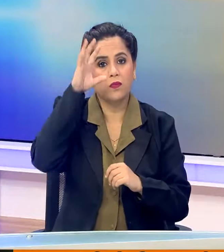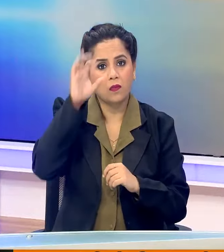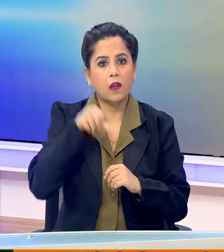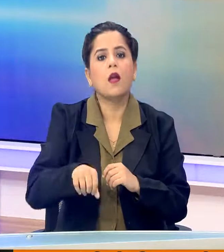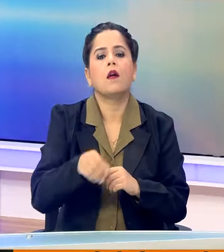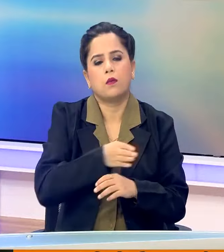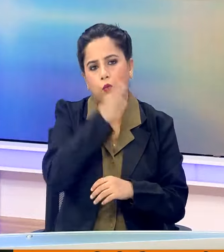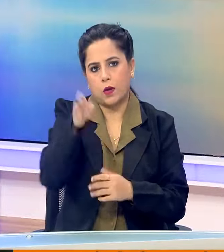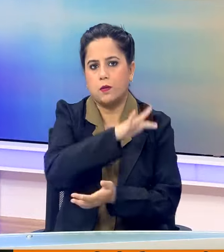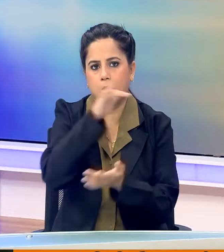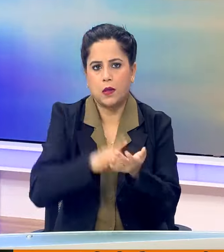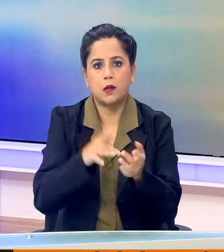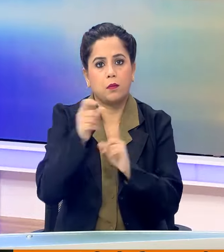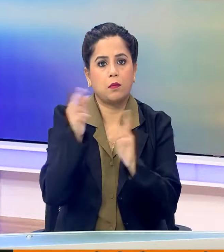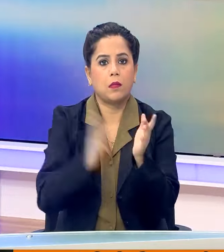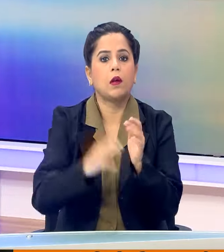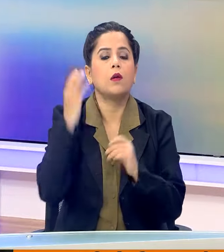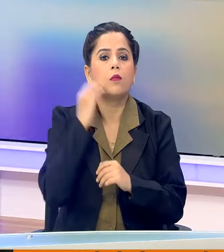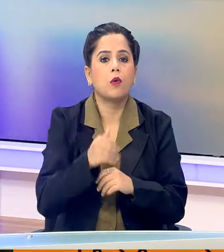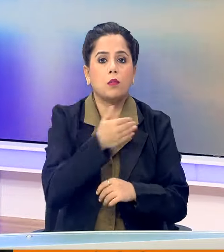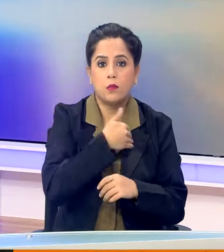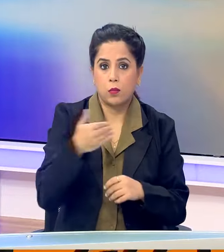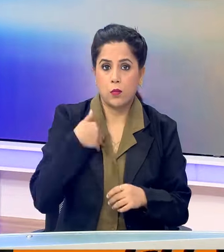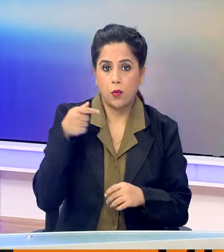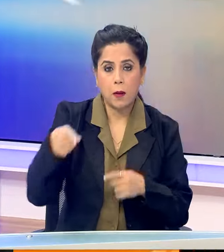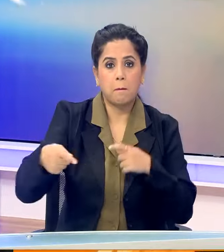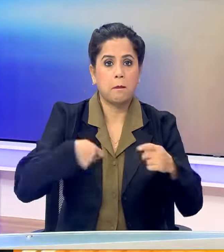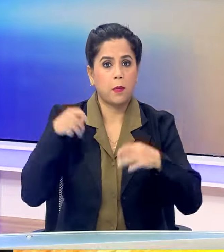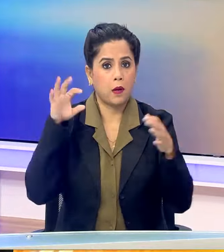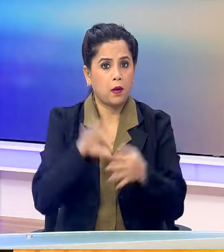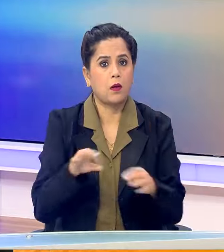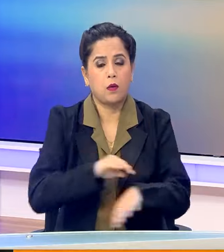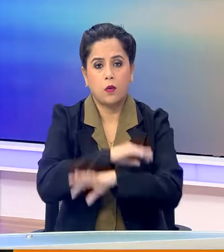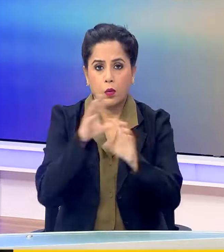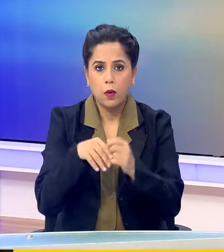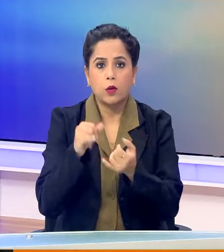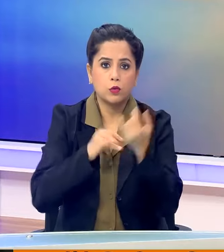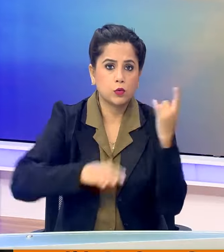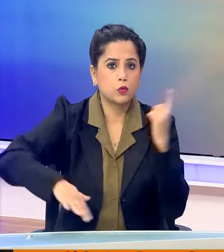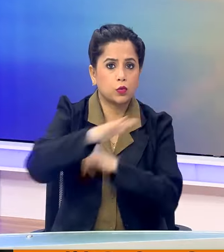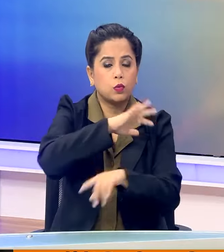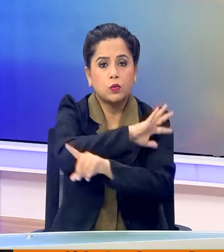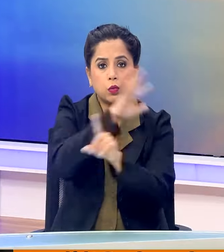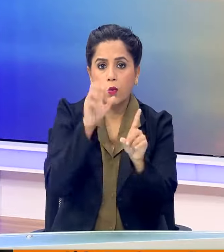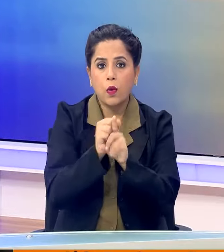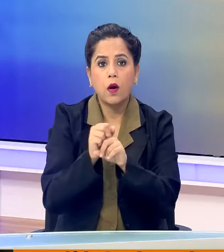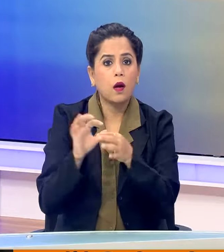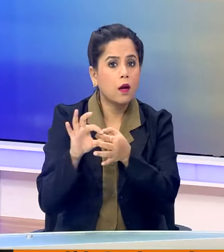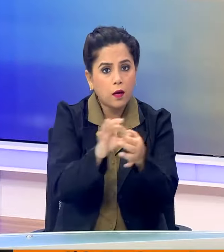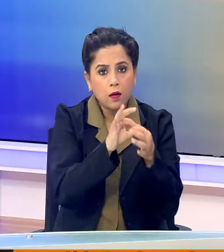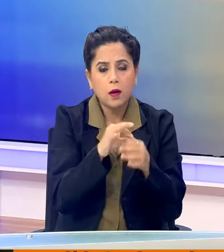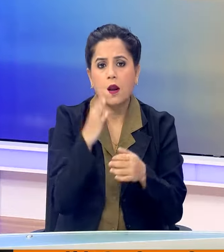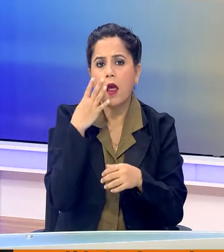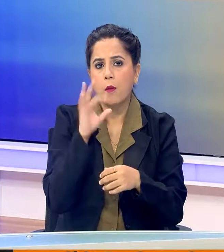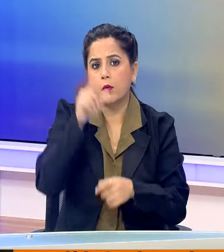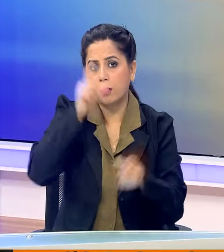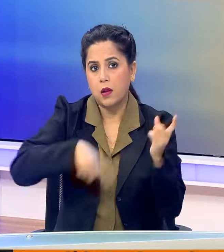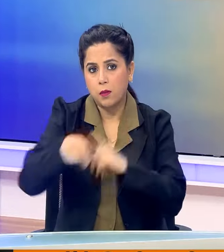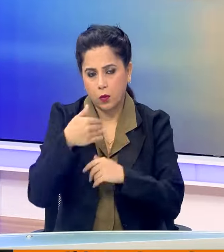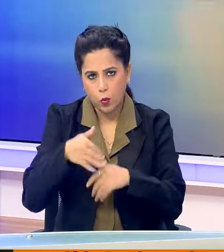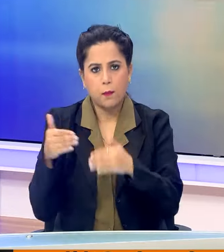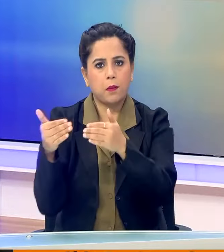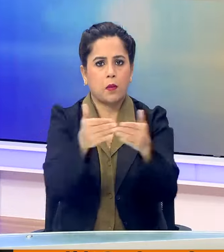जाएंगे पीएम मोदी पोलैंड में व्यापार जगत समेत सामाजिक और सांस्कृतिक क्षेत्र से जुड़े महत्त्वपूर्ण लोगों से भी